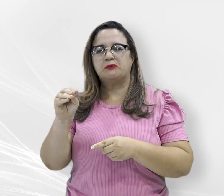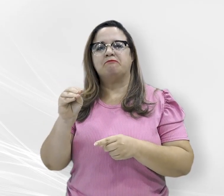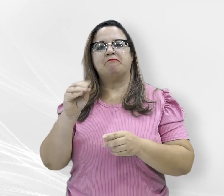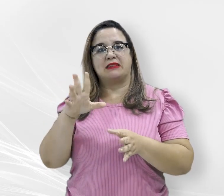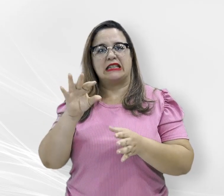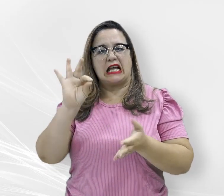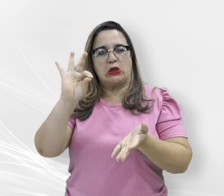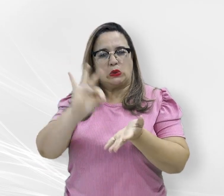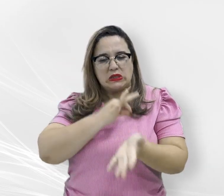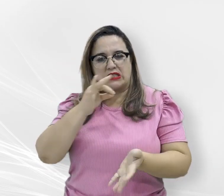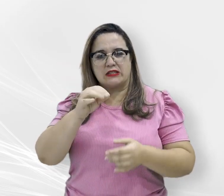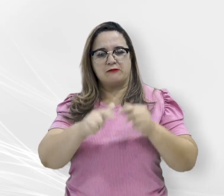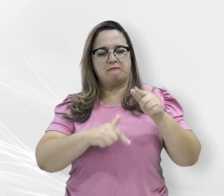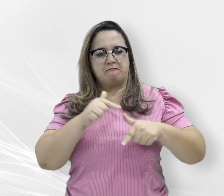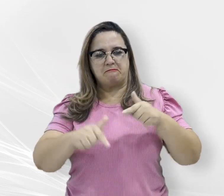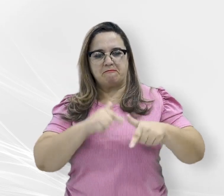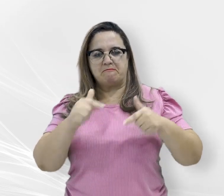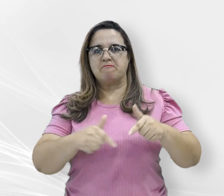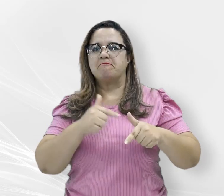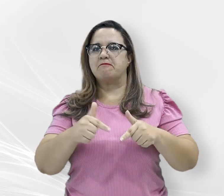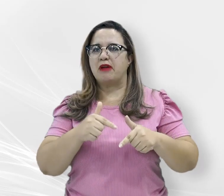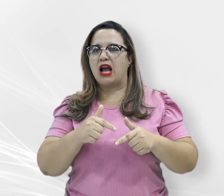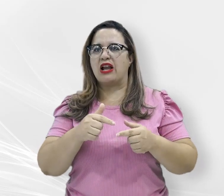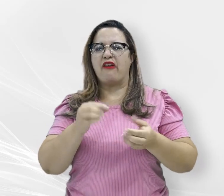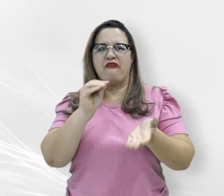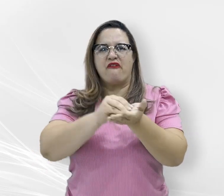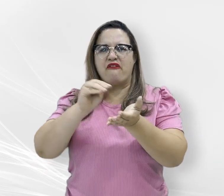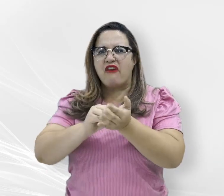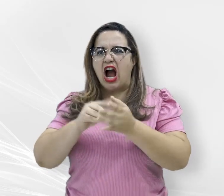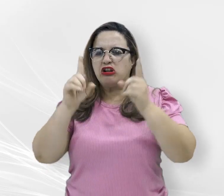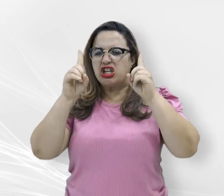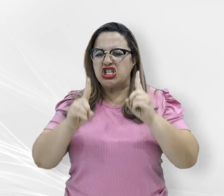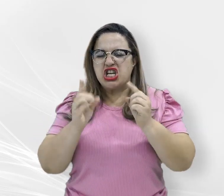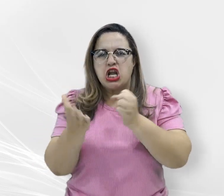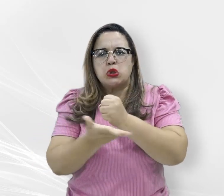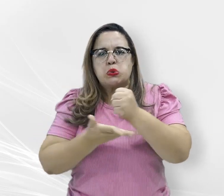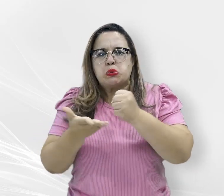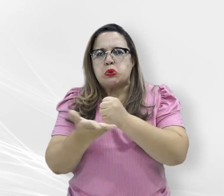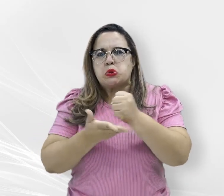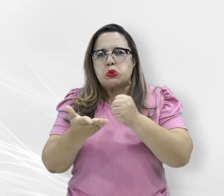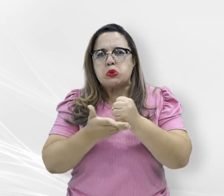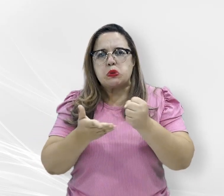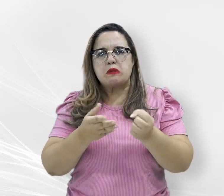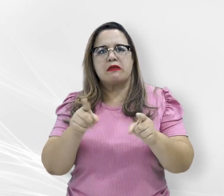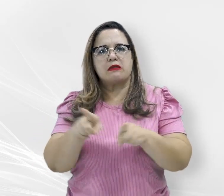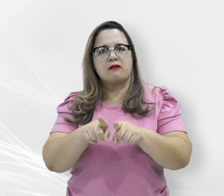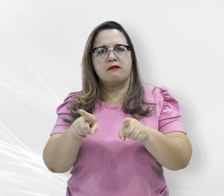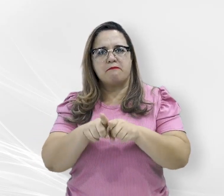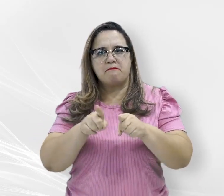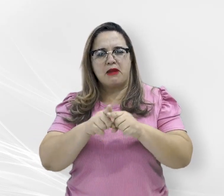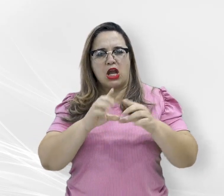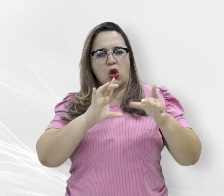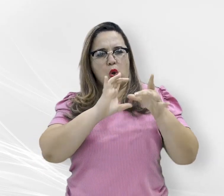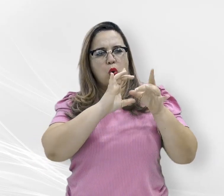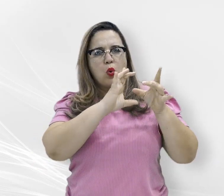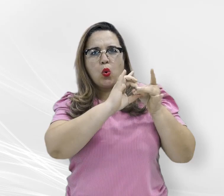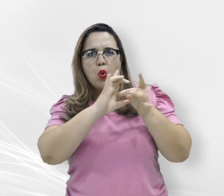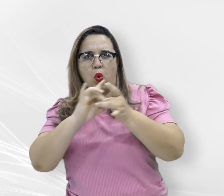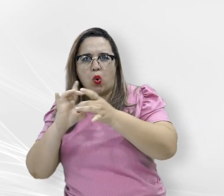trabalho, precária e desprovida de direitos básicos, como se já não bastasse o próprio contexto de vulnerabilidade em questão, ou do